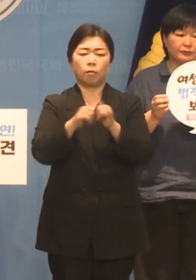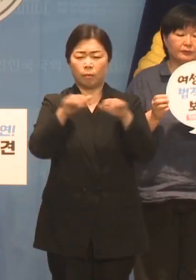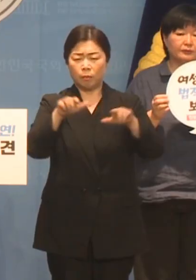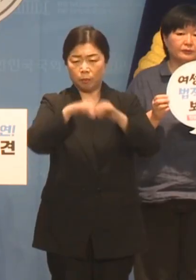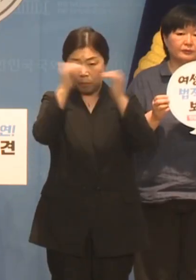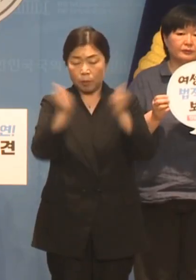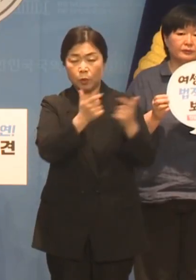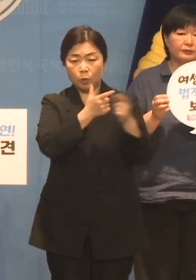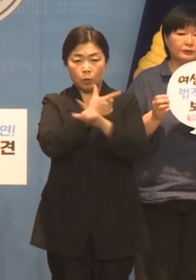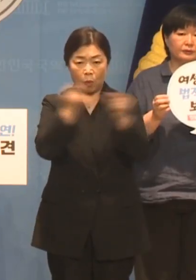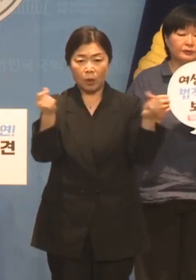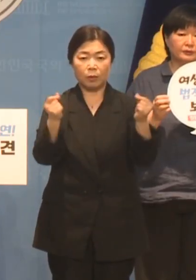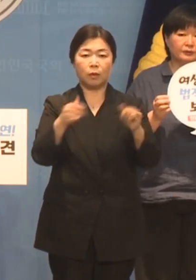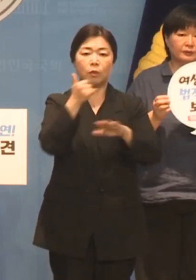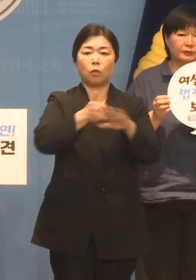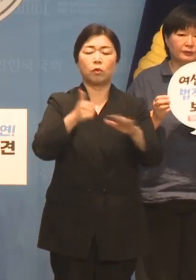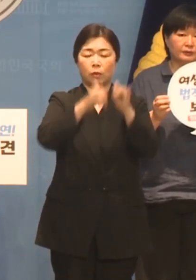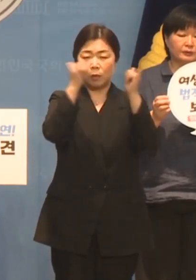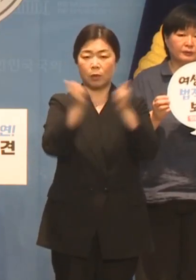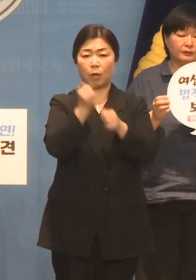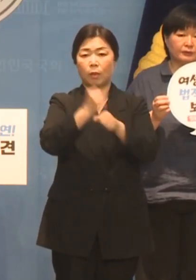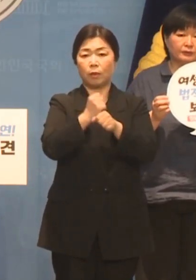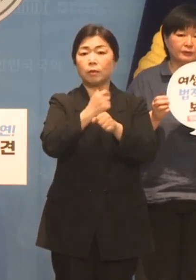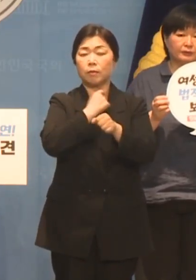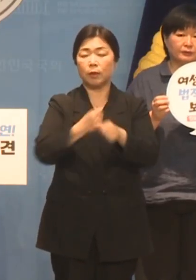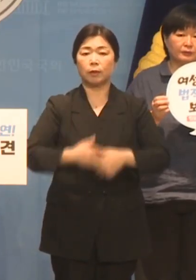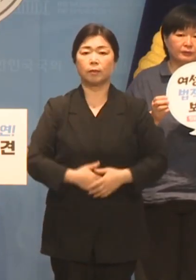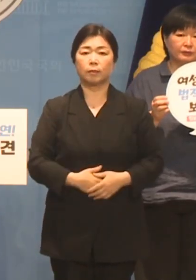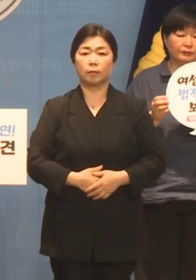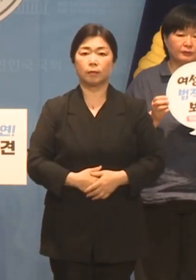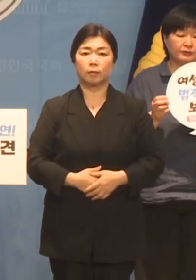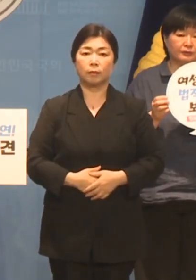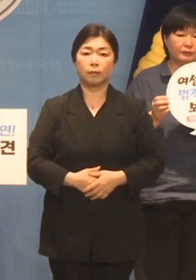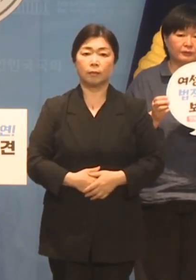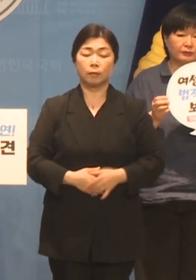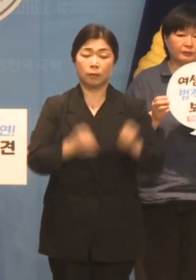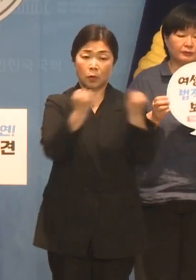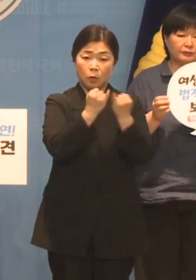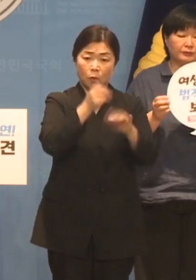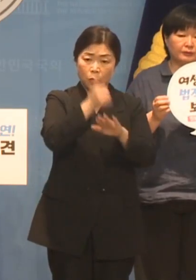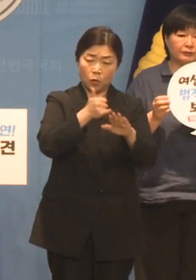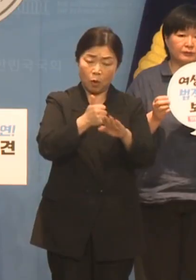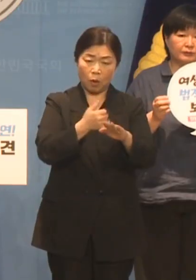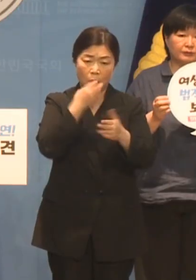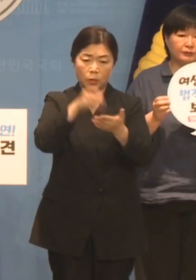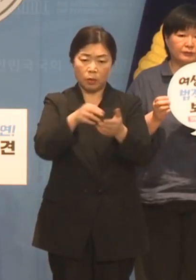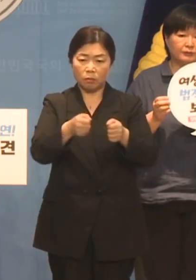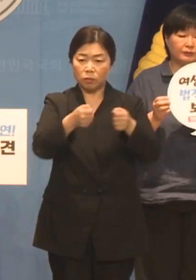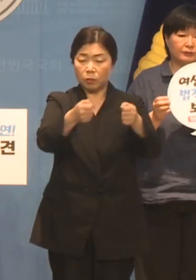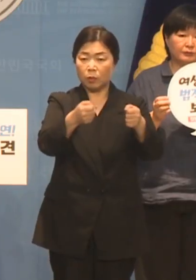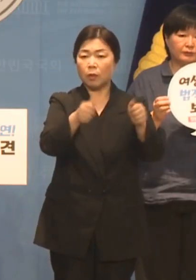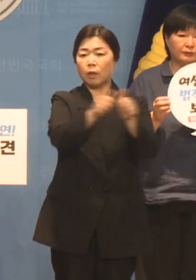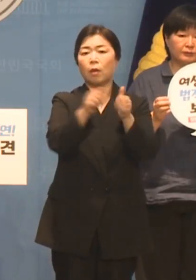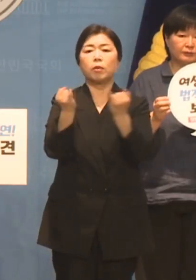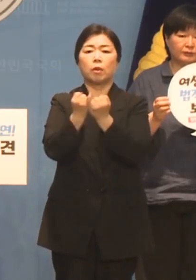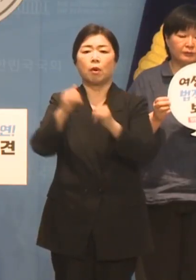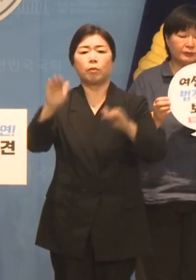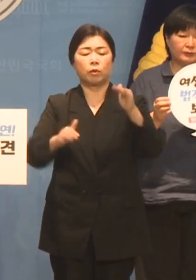만들겠습니다. 농민등록제로 여성 농민을 농업 생산의 주체로 인정하고 남녀동수 실현율이 높은 지자체